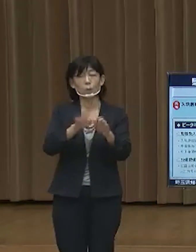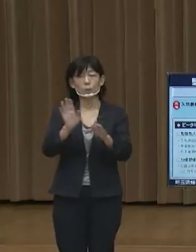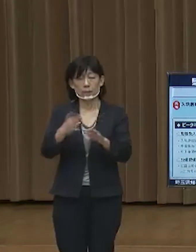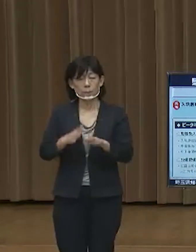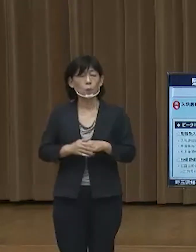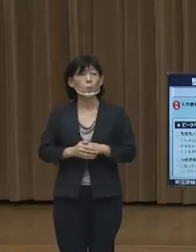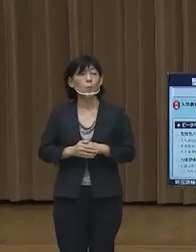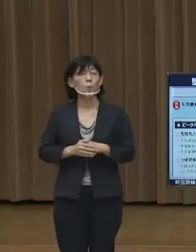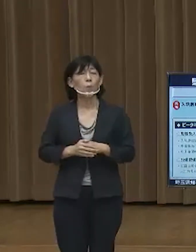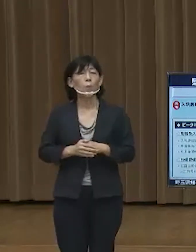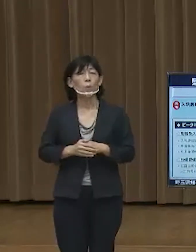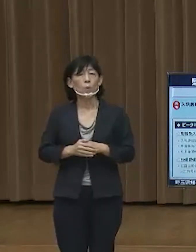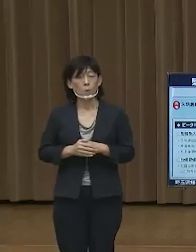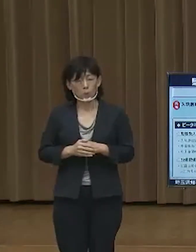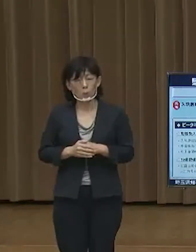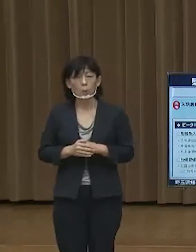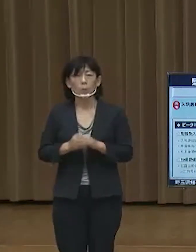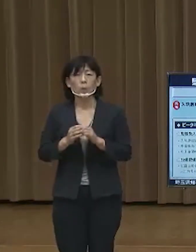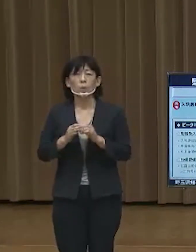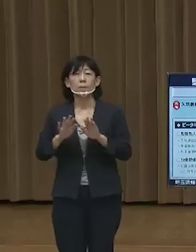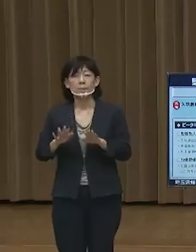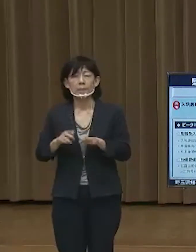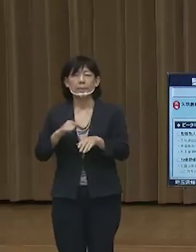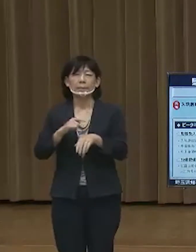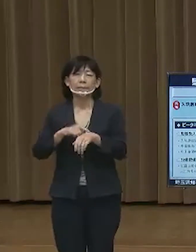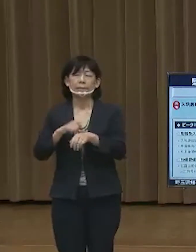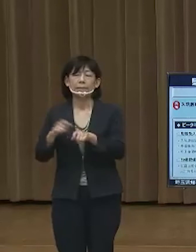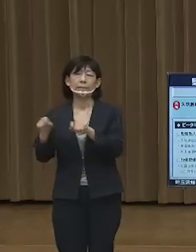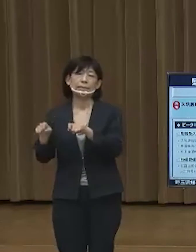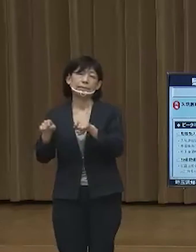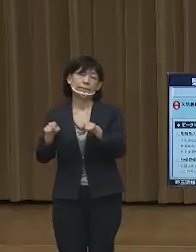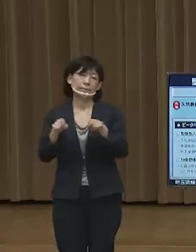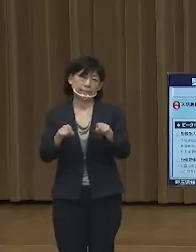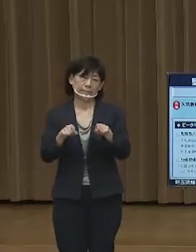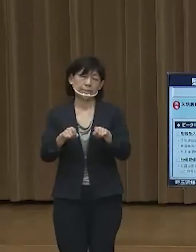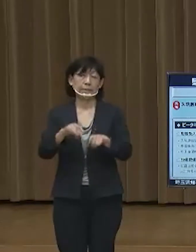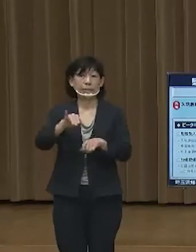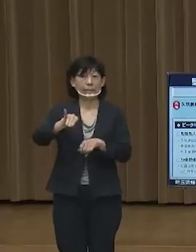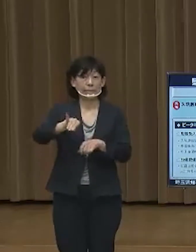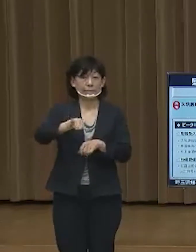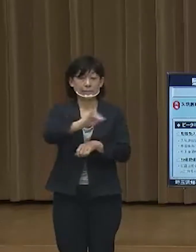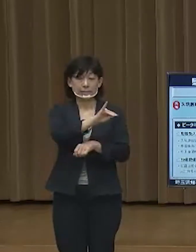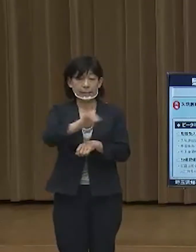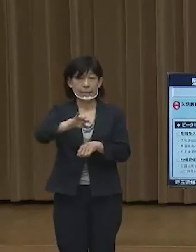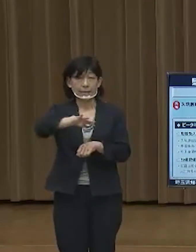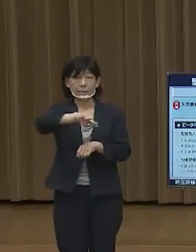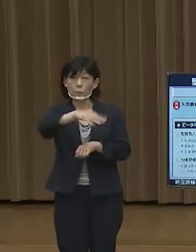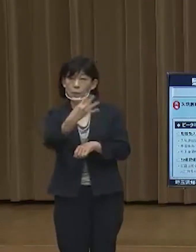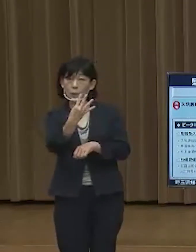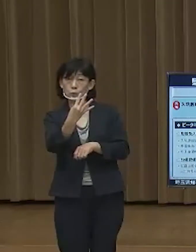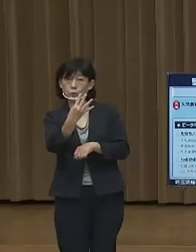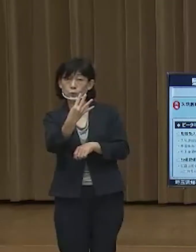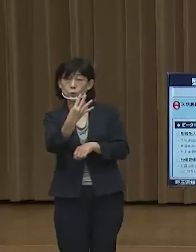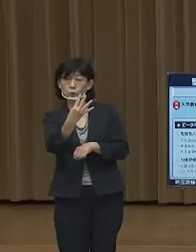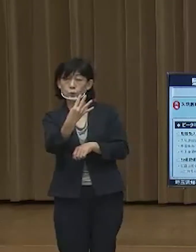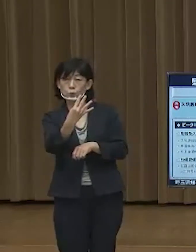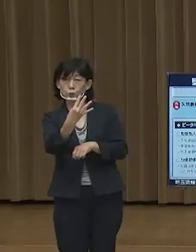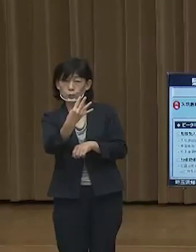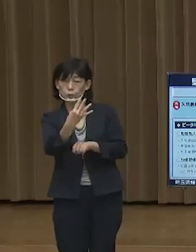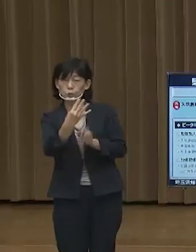か倍かの時間がどんどん伸びていて、例の1400床を要求する時期という